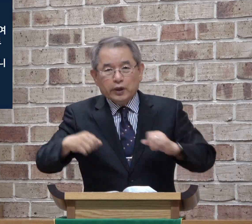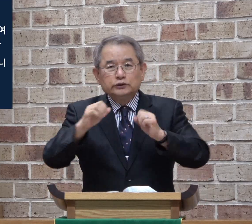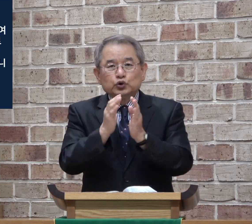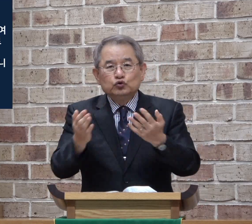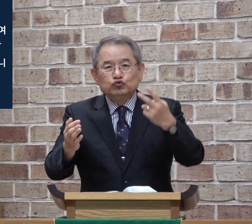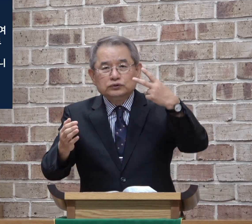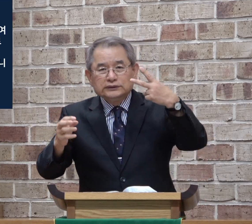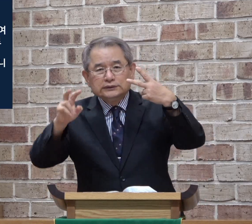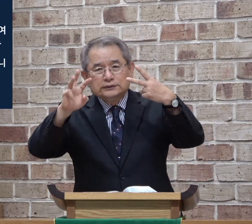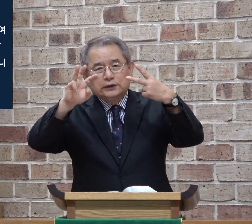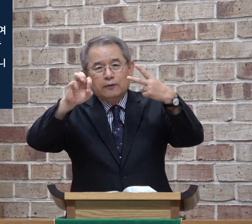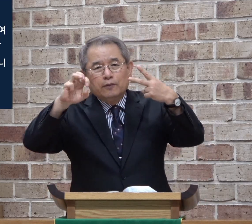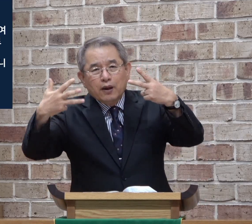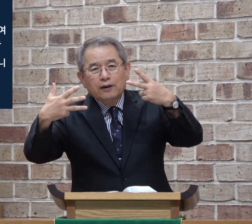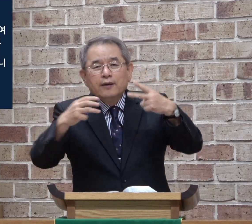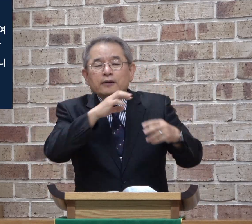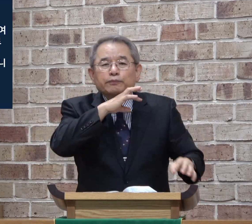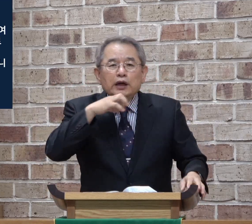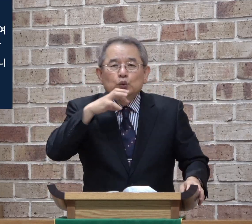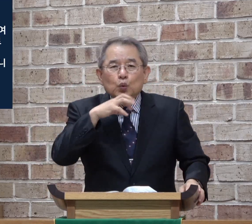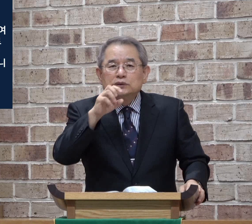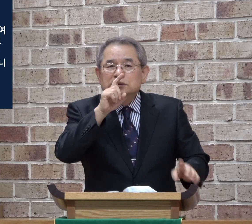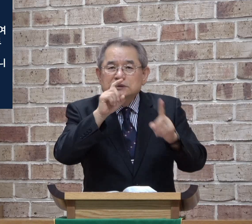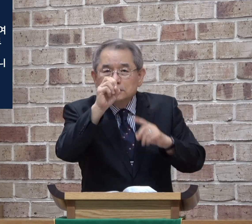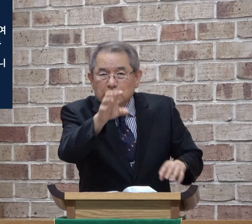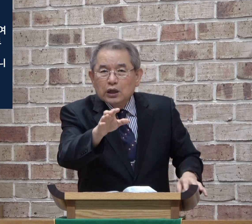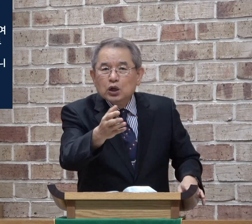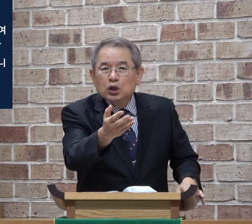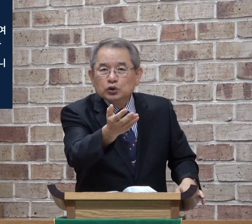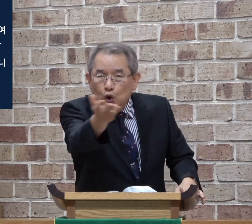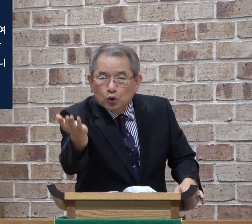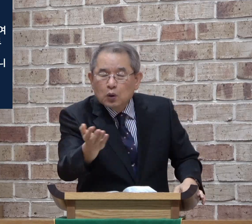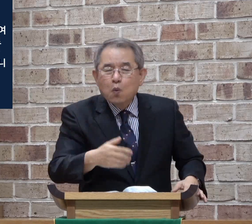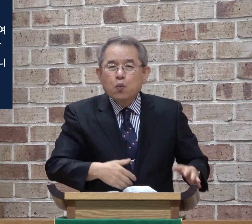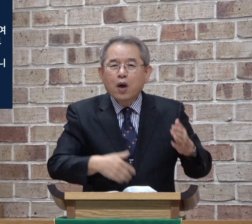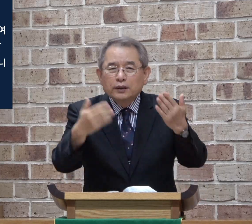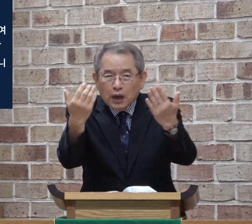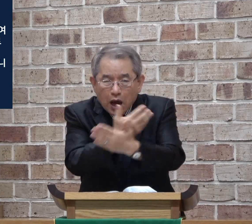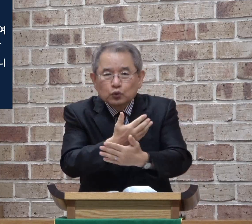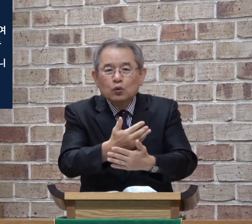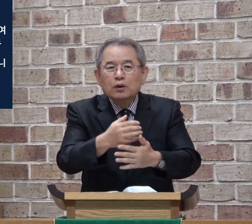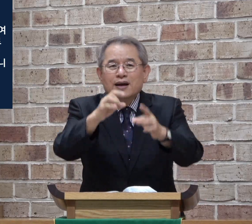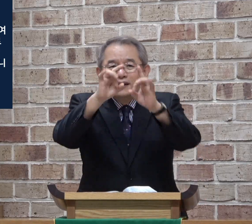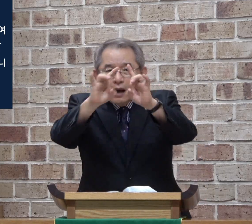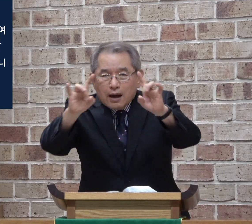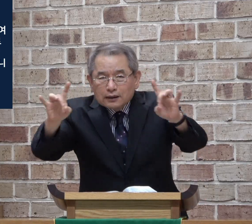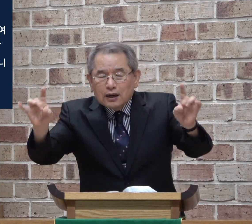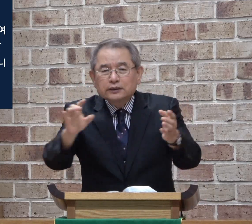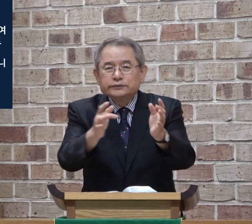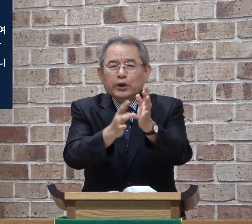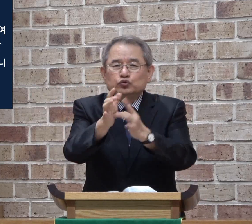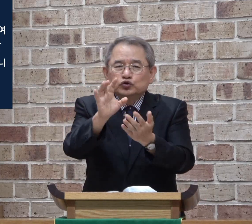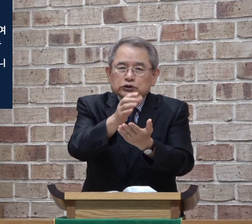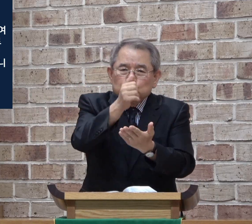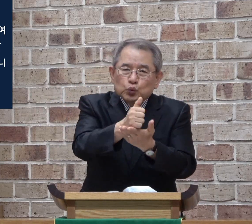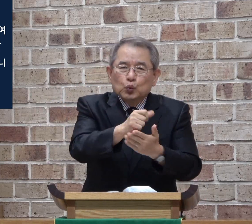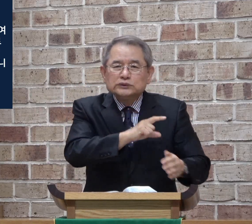사도행전 2장 38절 베드로가 이르되 너희가 회개하여 각각 예수 그리스도의